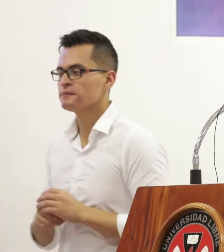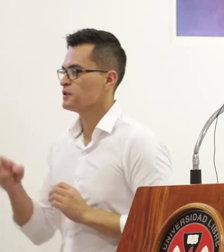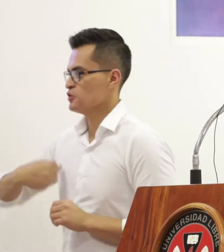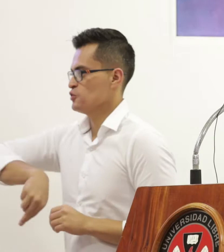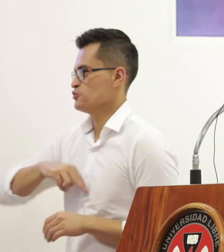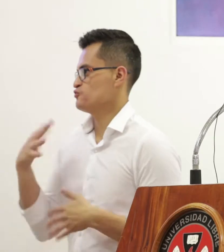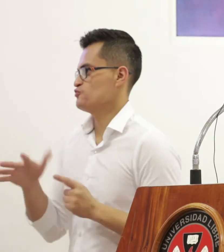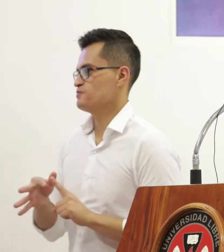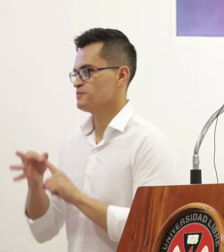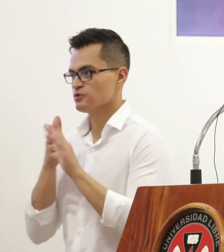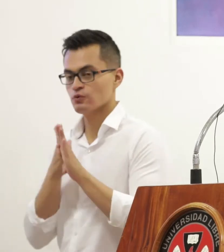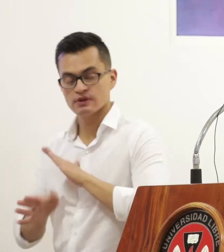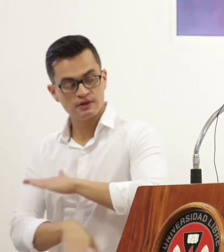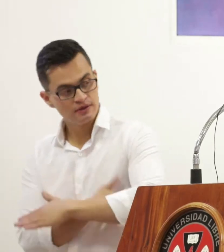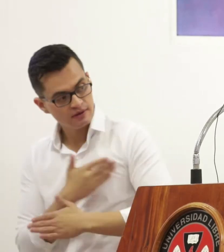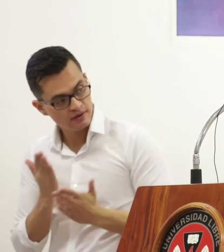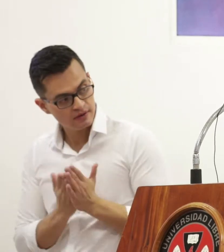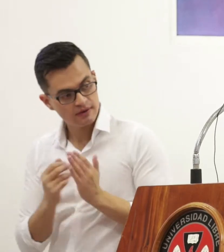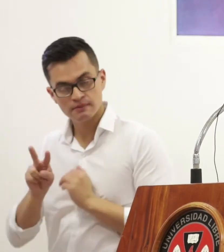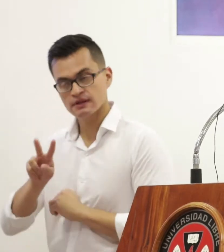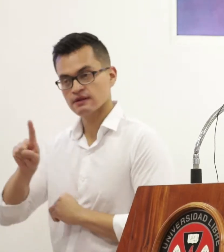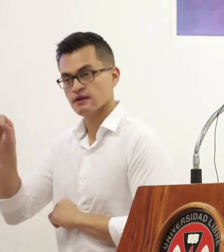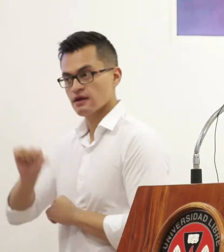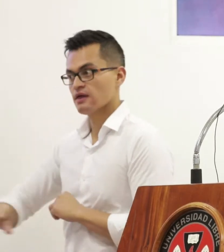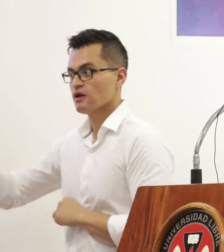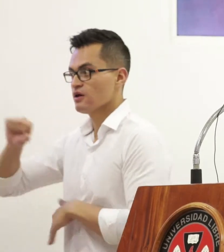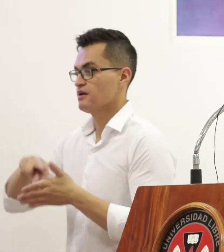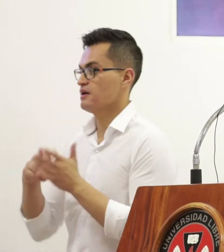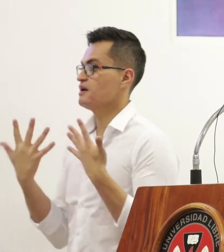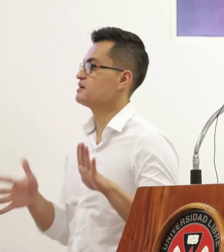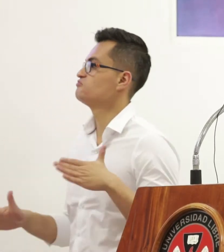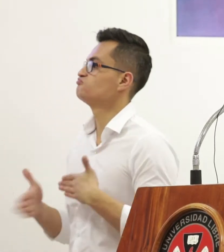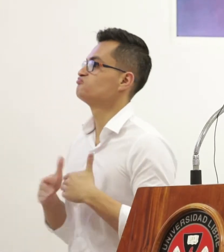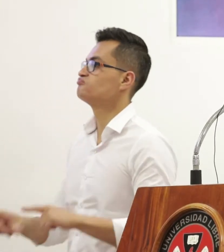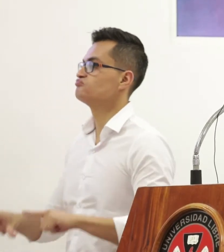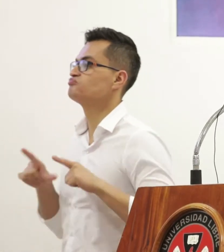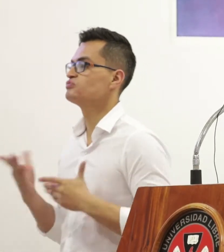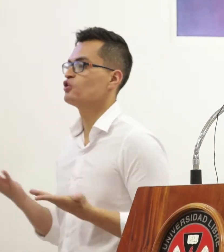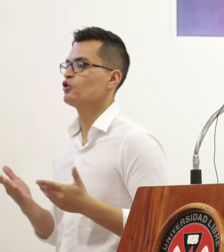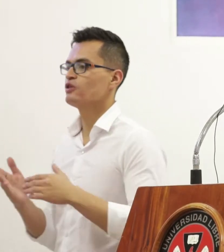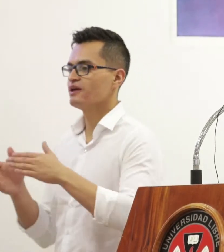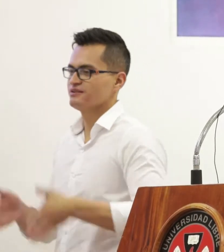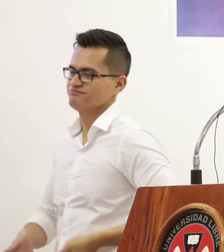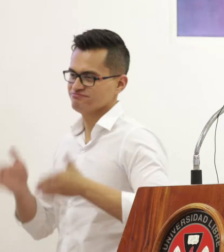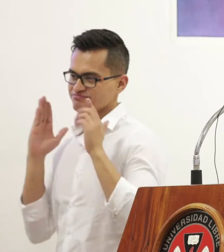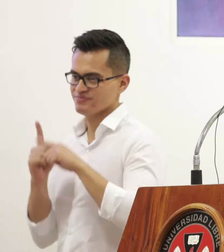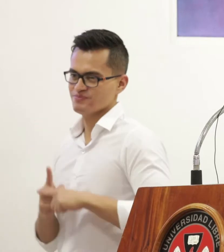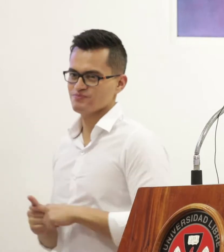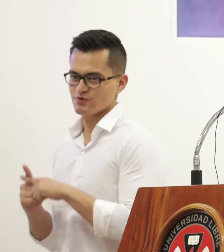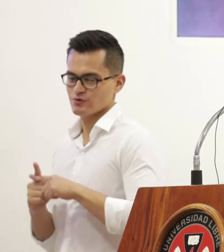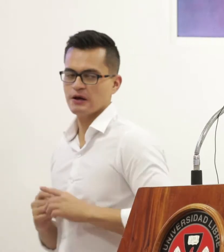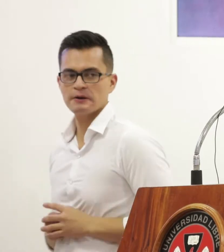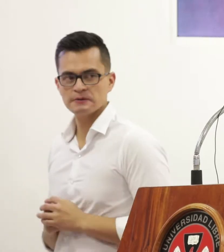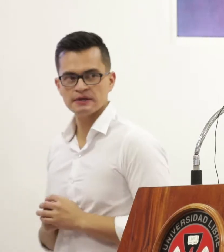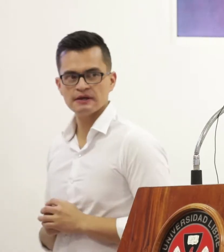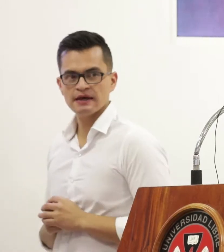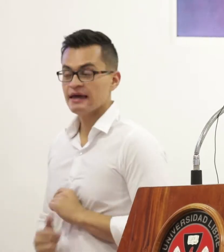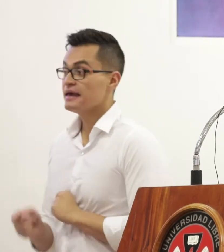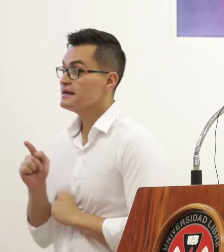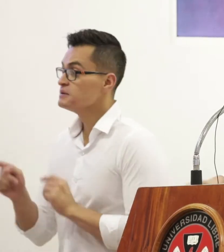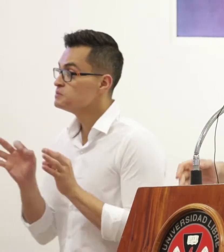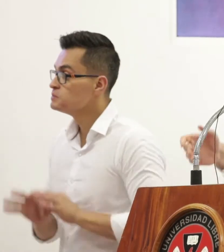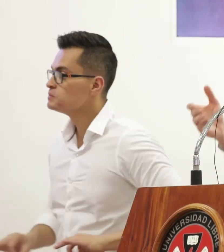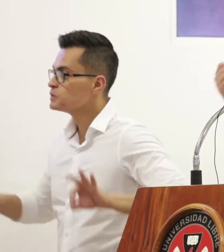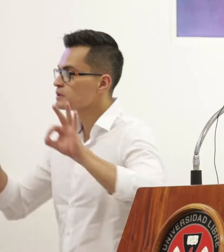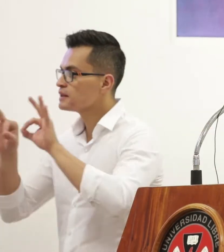señora ministra, el próximo 26 de agosto de tener la actividad de cierre en la Procuraduría General de la Nación. Y eso es muy importante